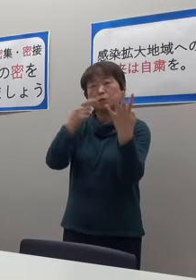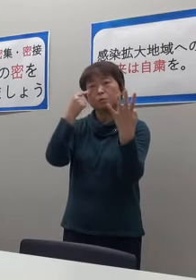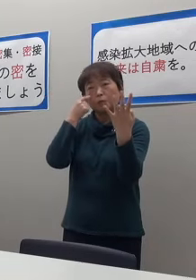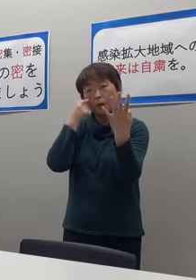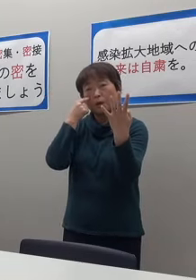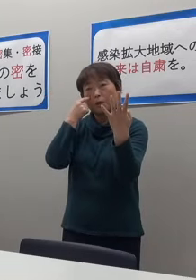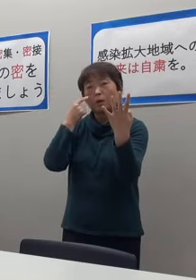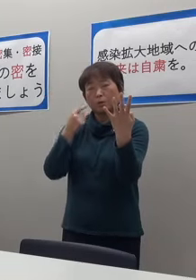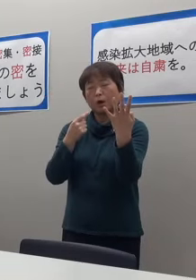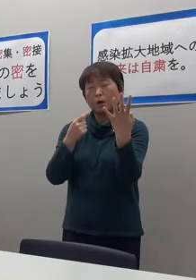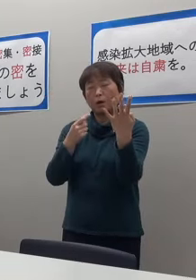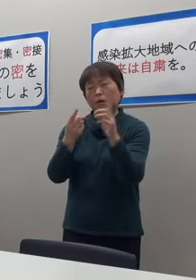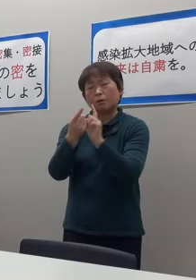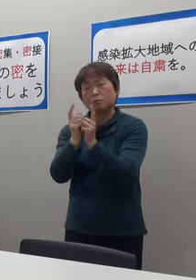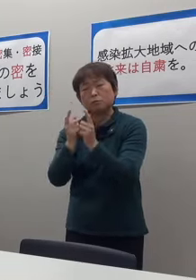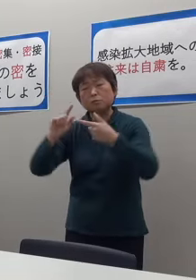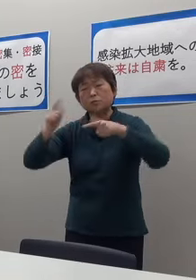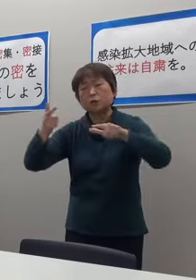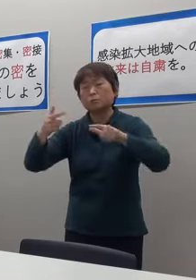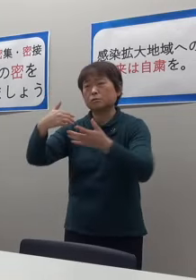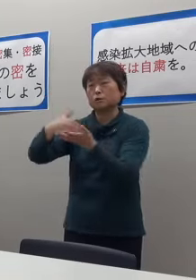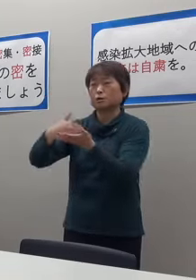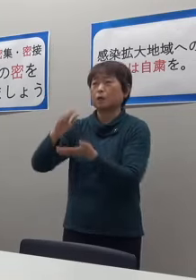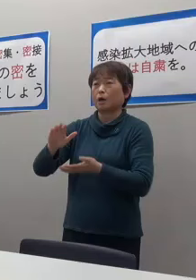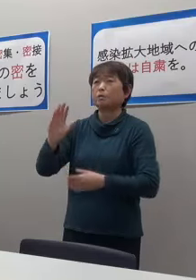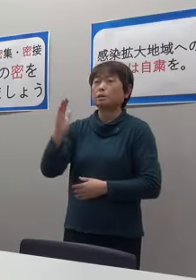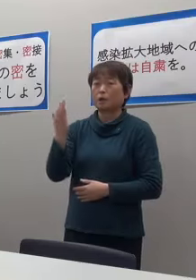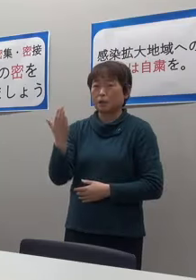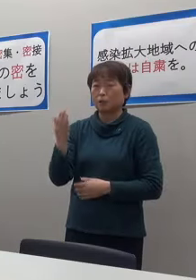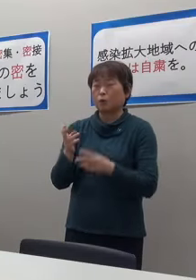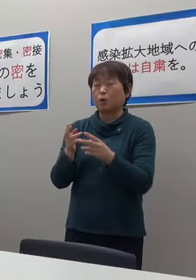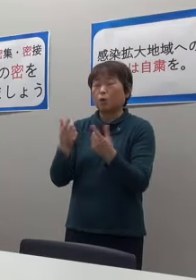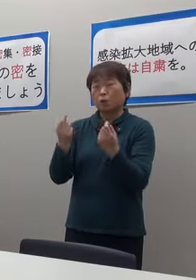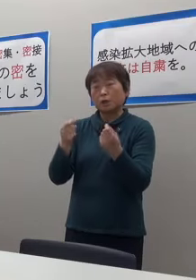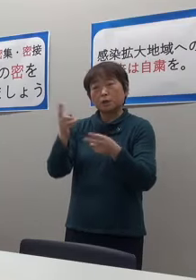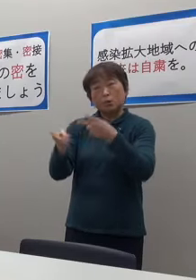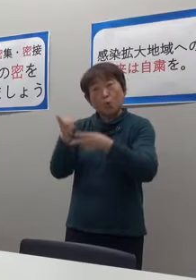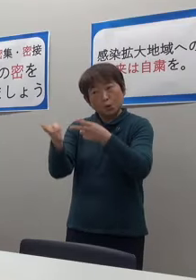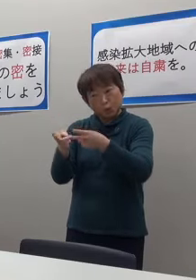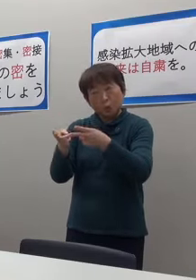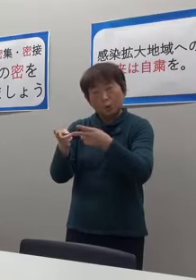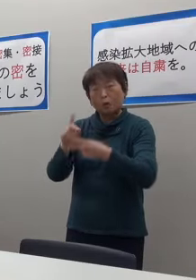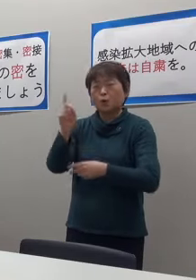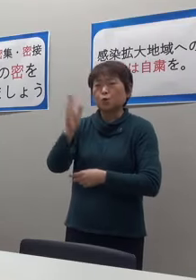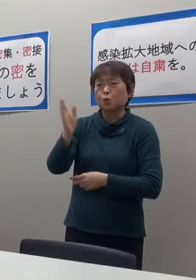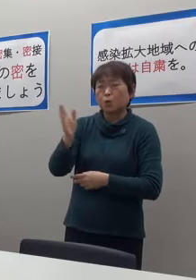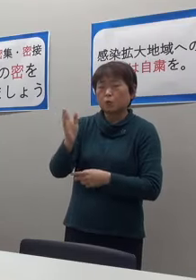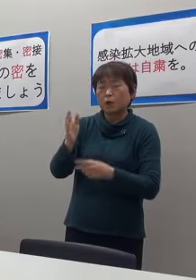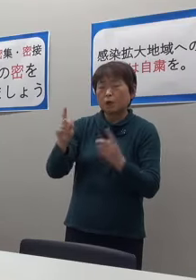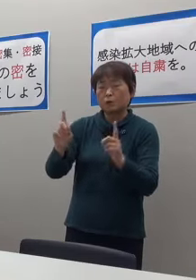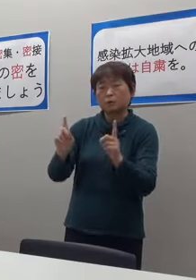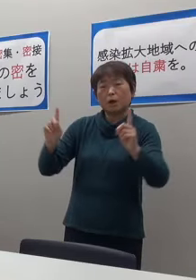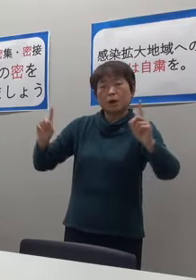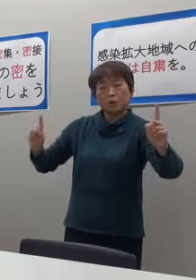どのぐらいこう離れているのかっていうのを分かりやすく説明していただきたいのと、 はい、 あとまあ4例目が濃厚接